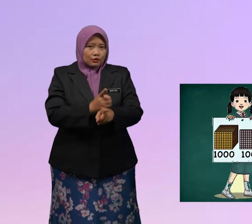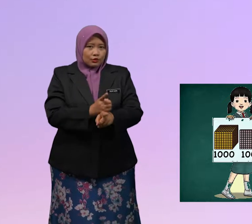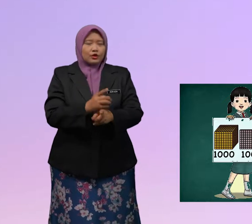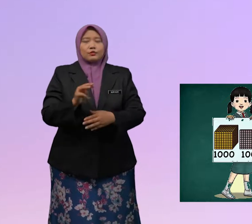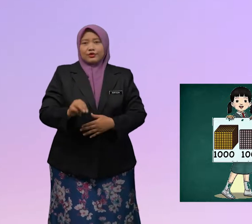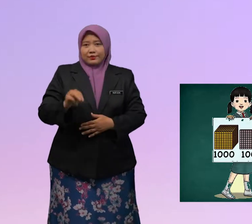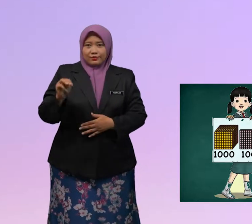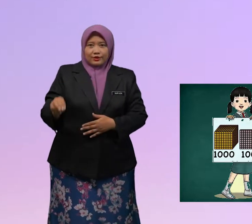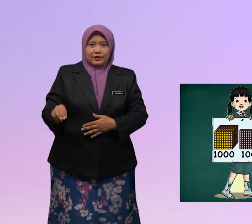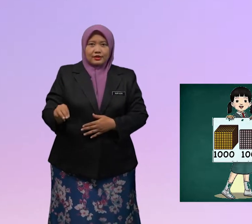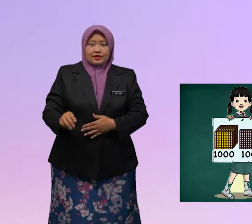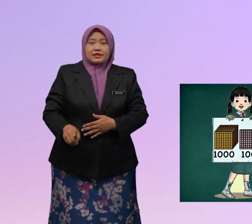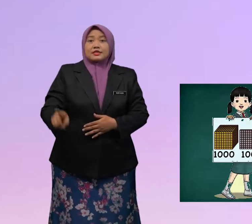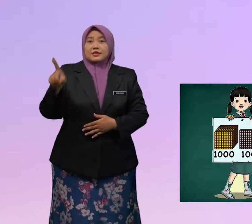Betul, murid-murid.